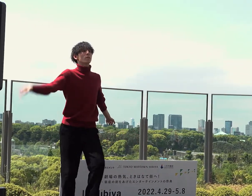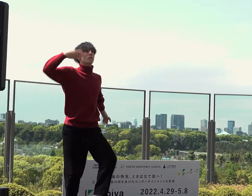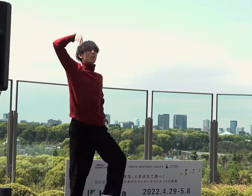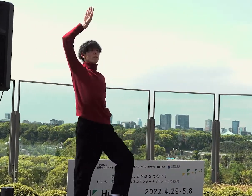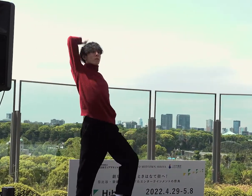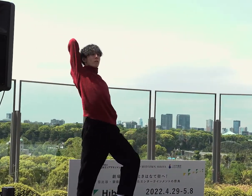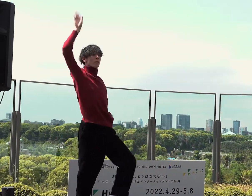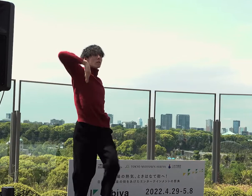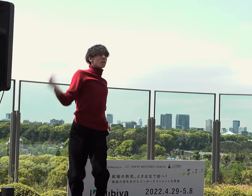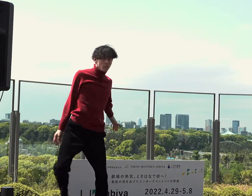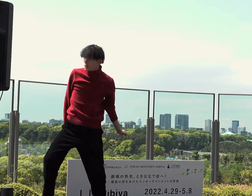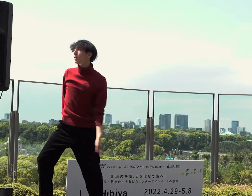して、